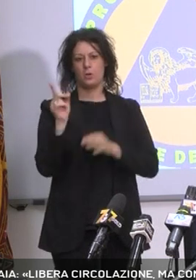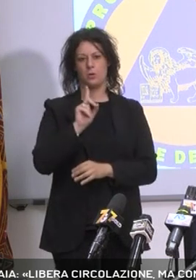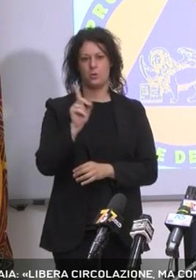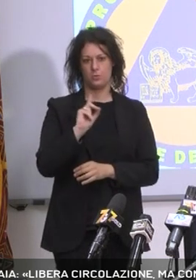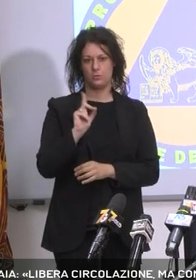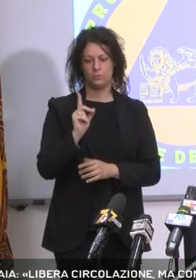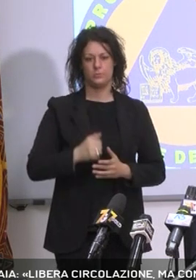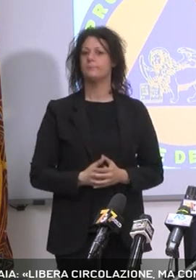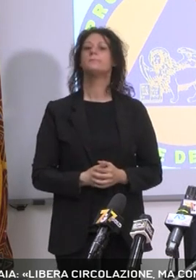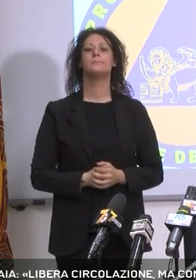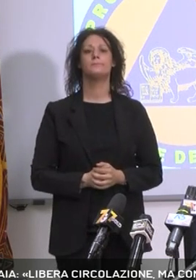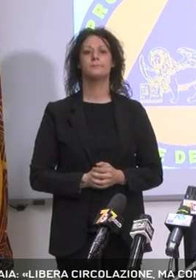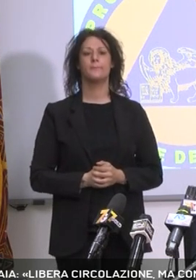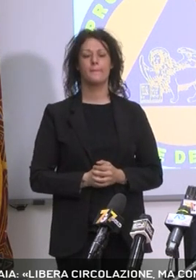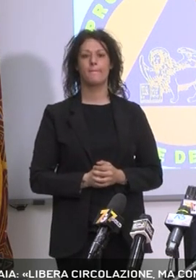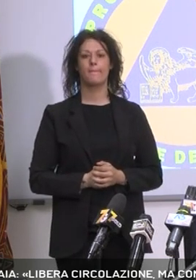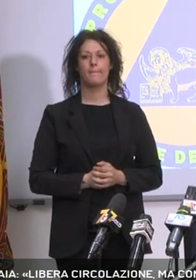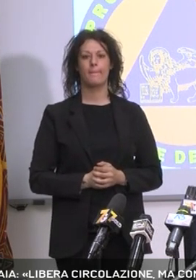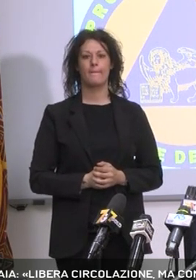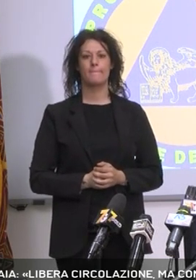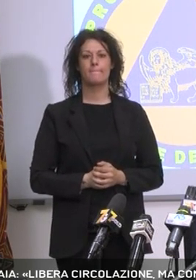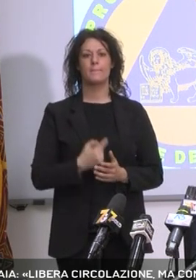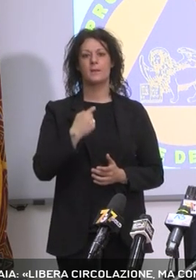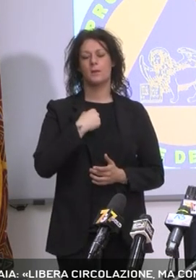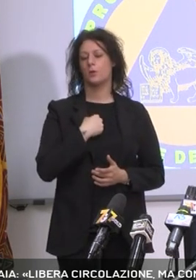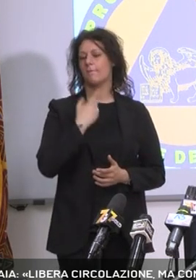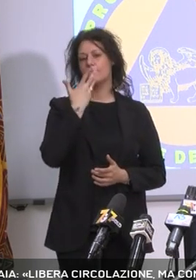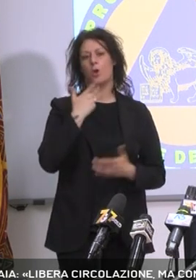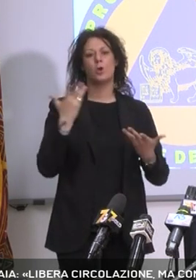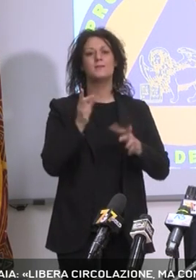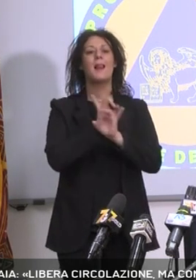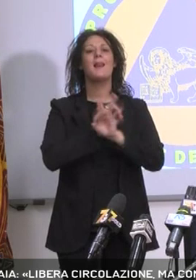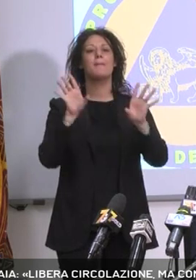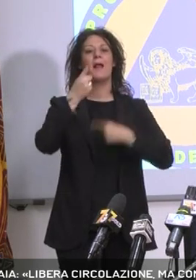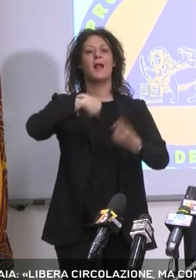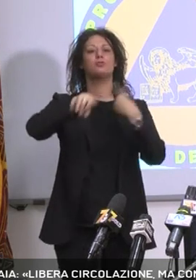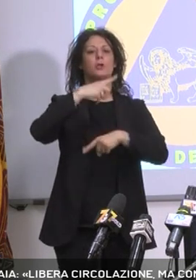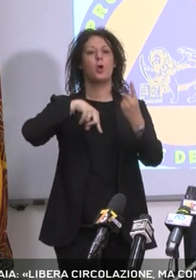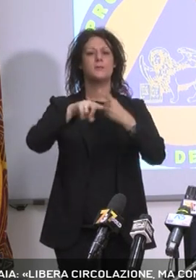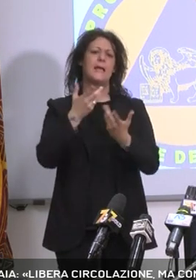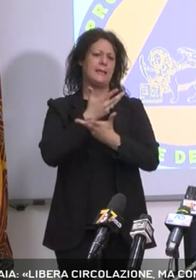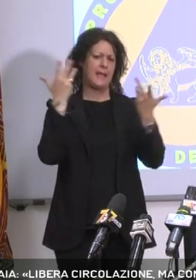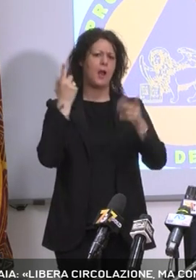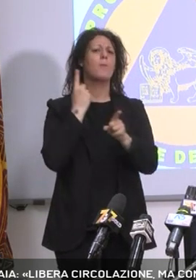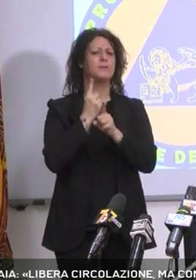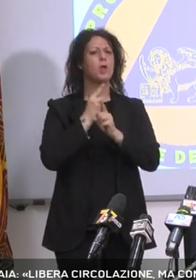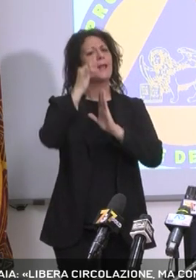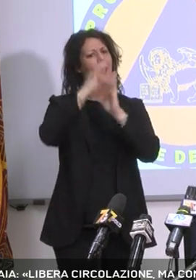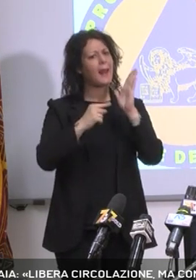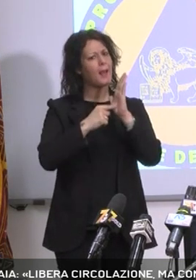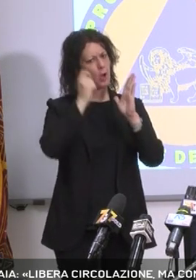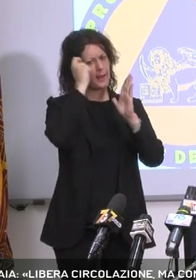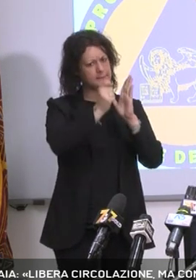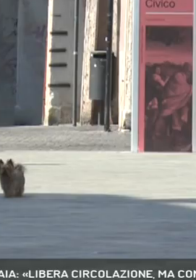Io penso che sia fondamentale che ci sia la libera circolazione, nella responsabilità ci sono delle regole da rispettare che sono quelle